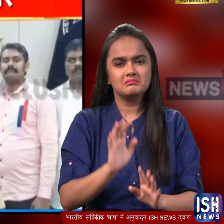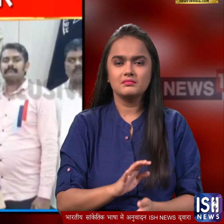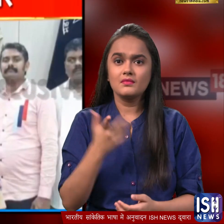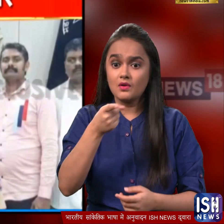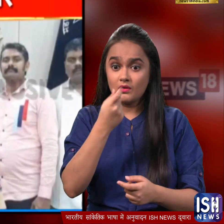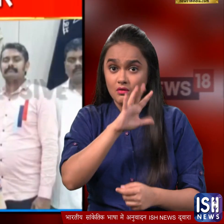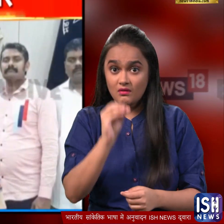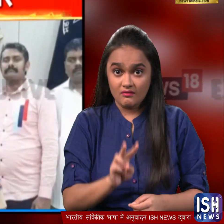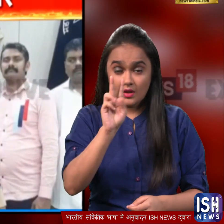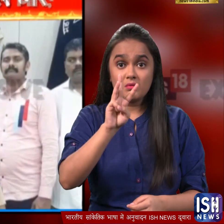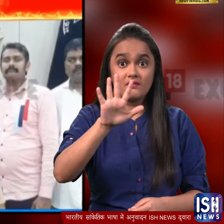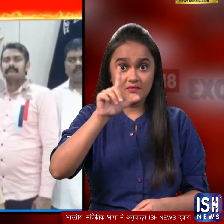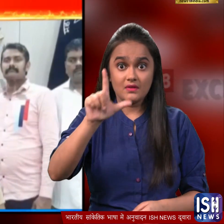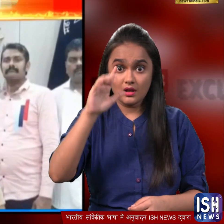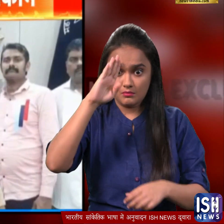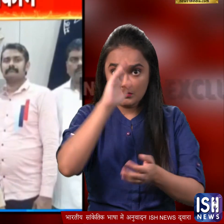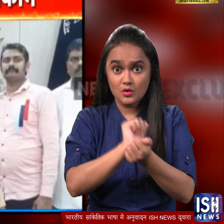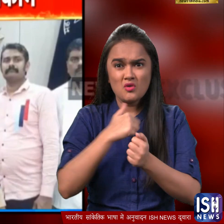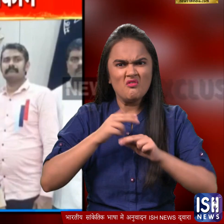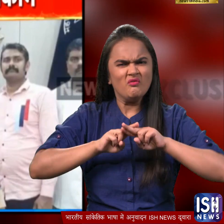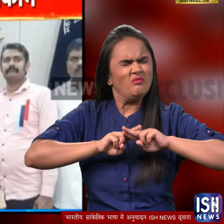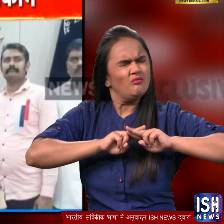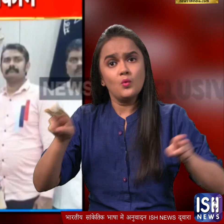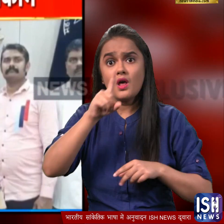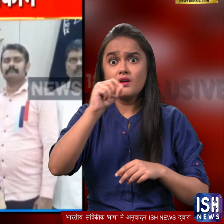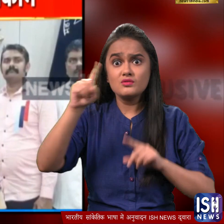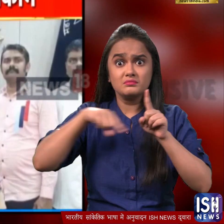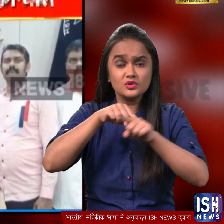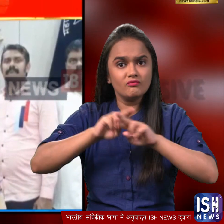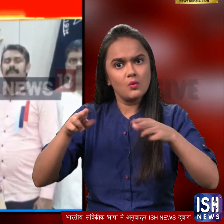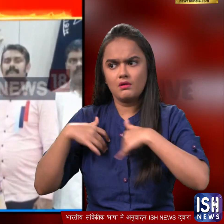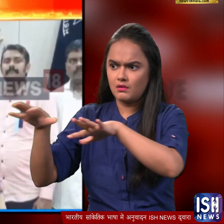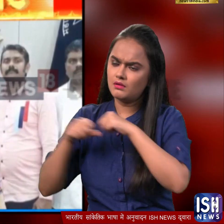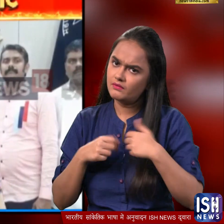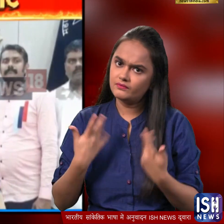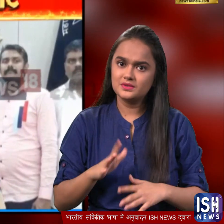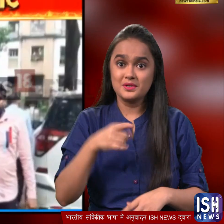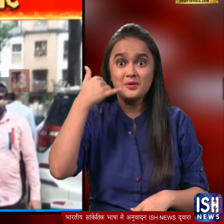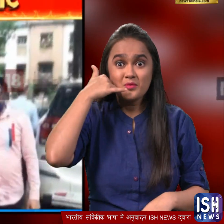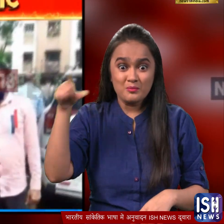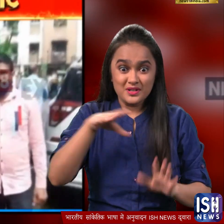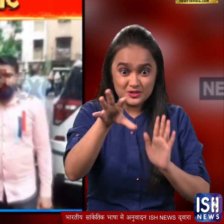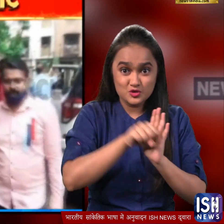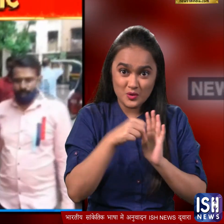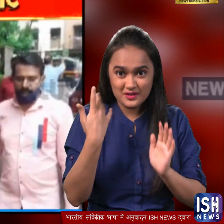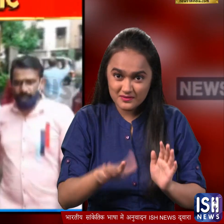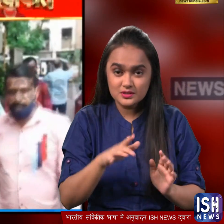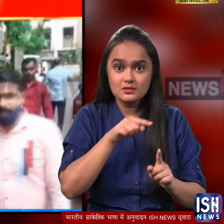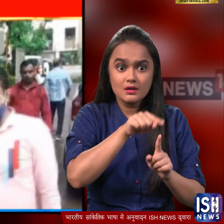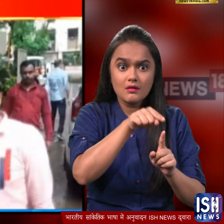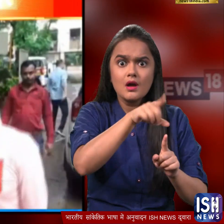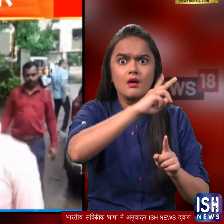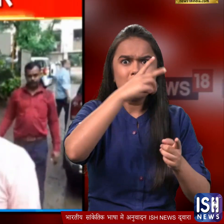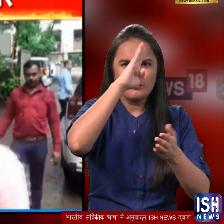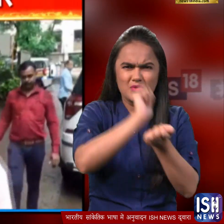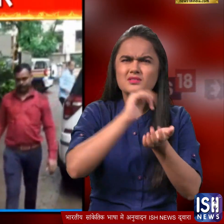जो है वो अप्रोक्सीमेटली 35 लाख रुपीस उसका टोटल वैल्यू है, तो वो सब 100% रिकवर किया है। मोबाइल चोरी करने वाले गिरोह के